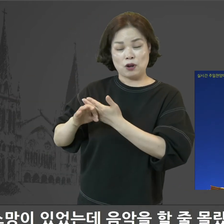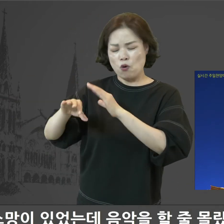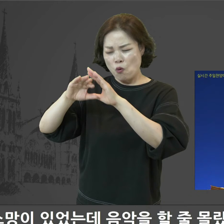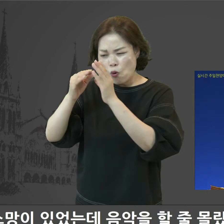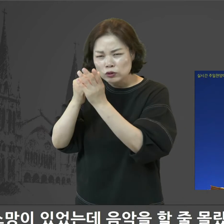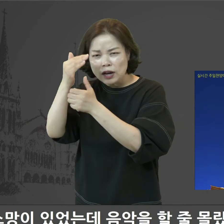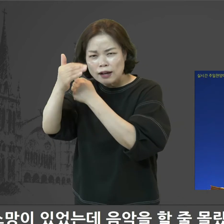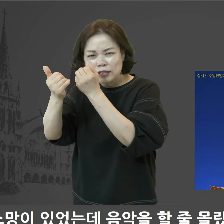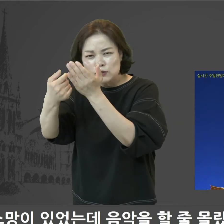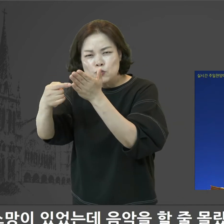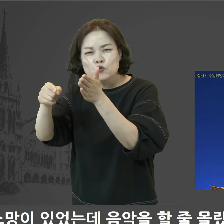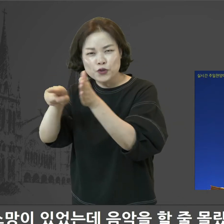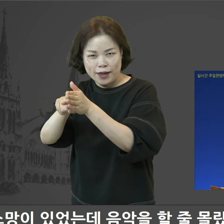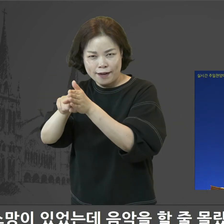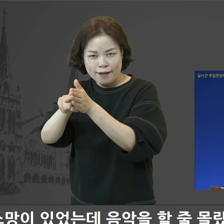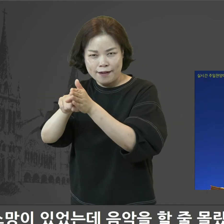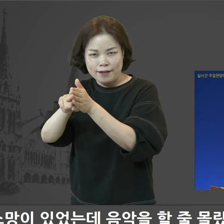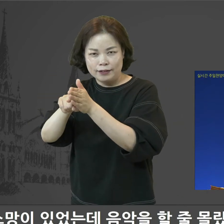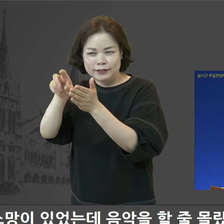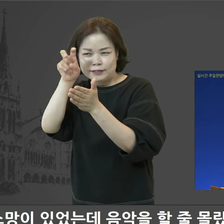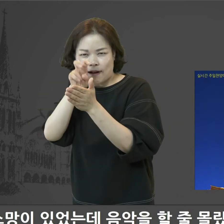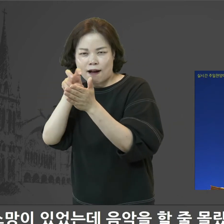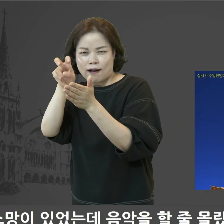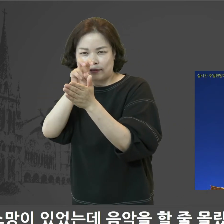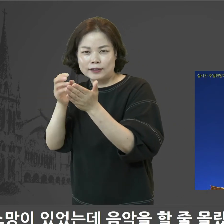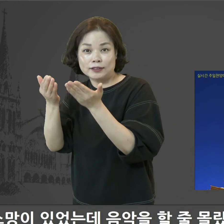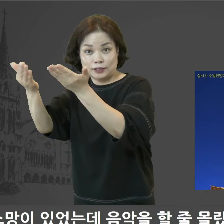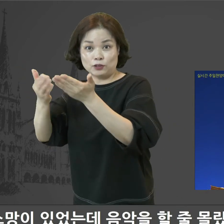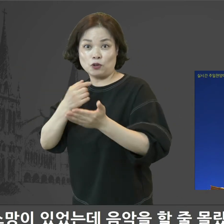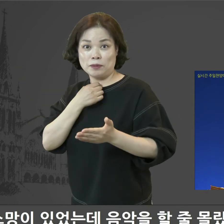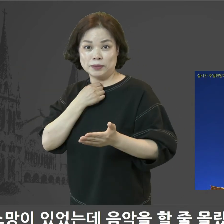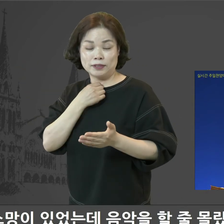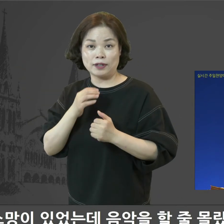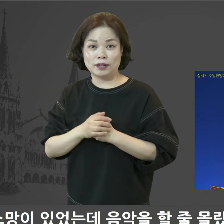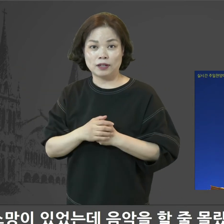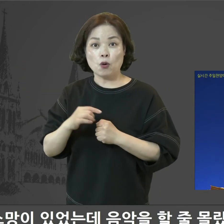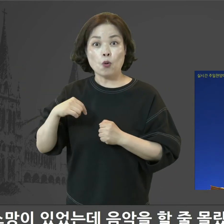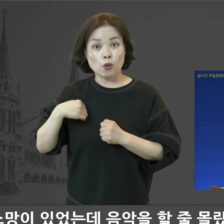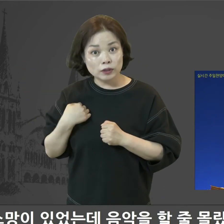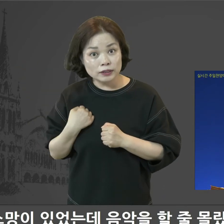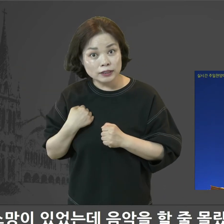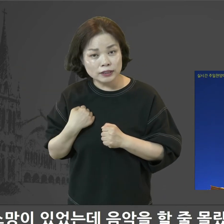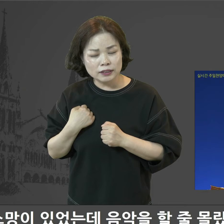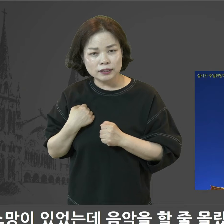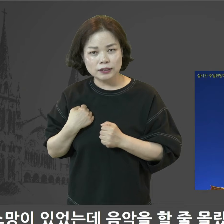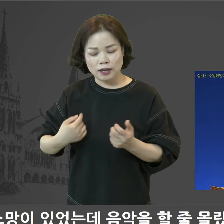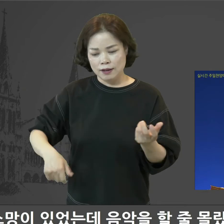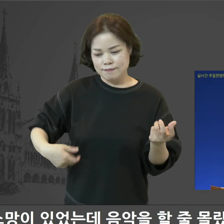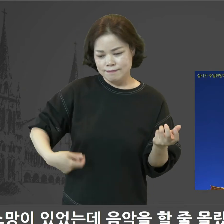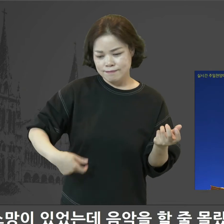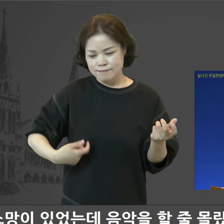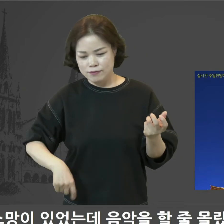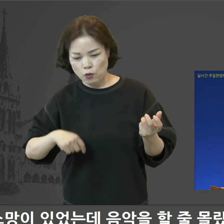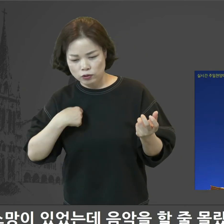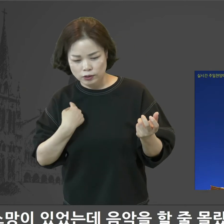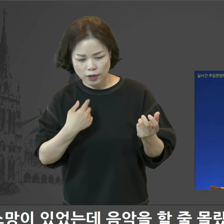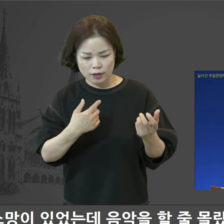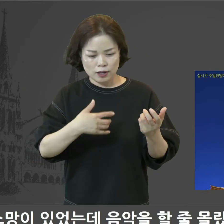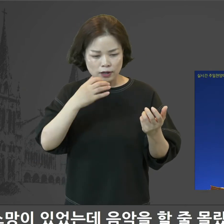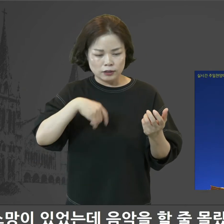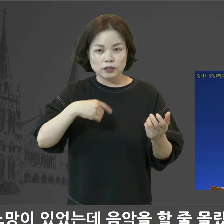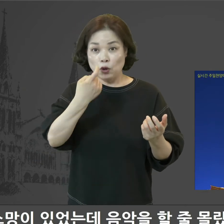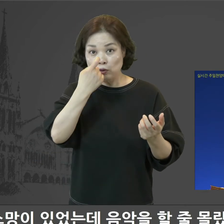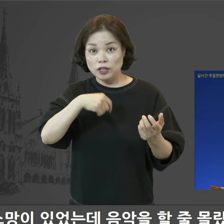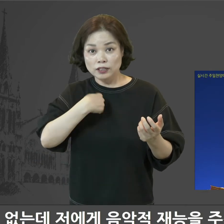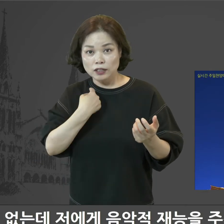온전히 하나님만을 위해 이 찬양을 하겠습니다. 그래서 제가 혼자서 기타를 독학으로 배웠습니다.